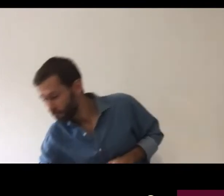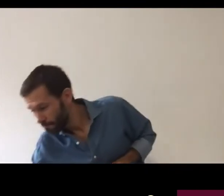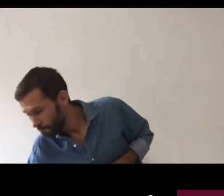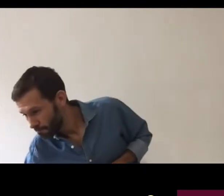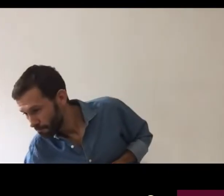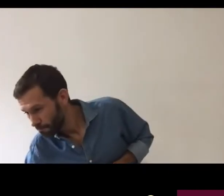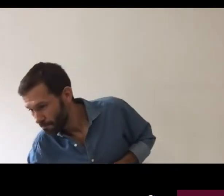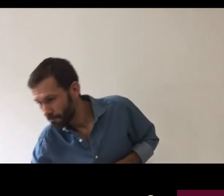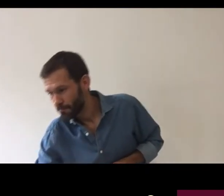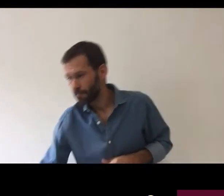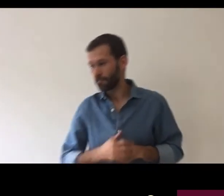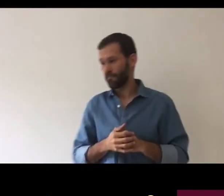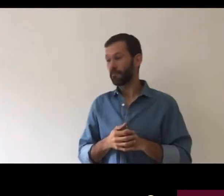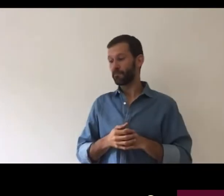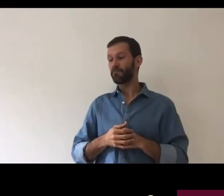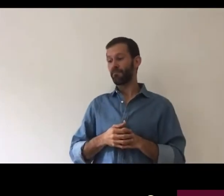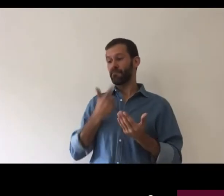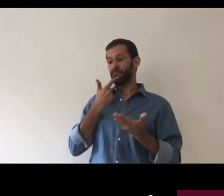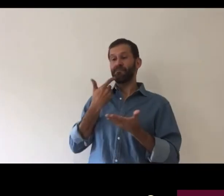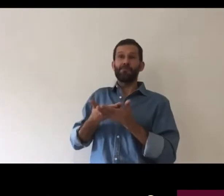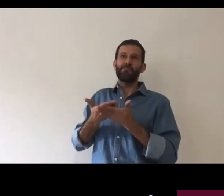capacidad se duplica.